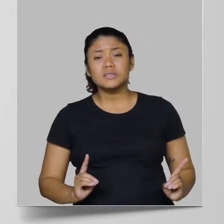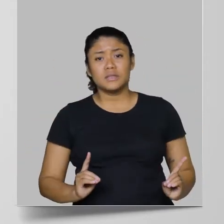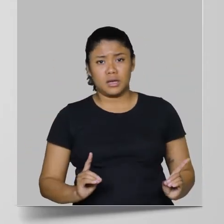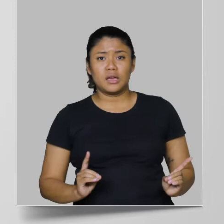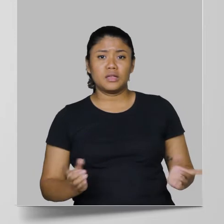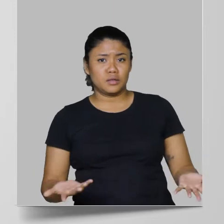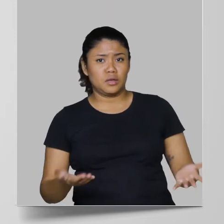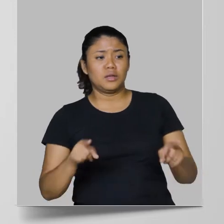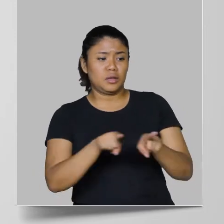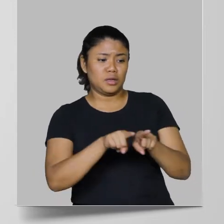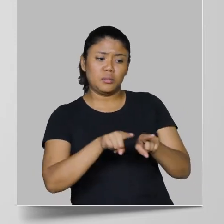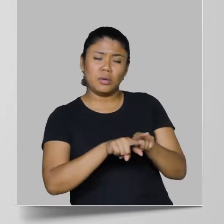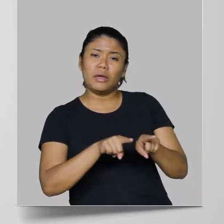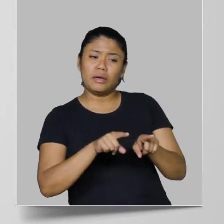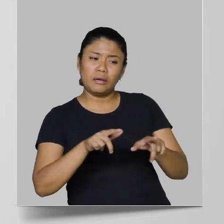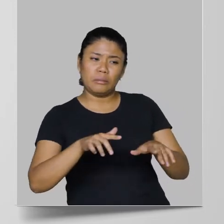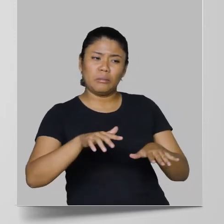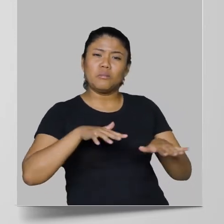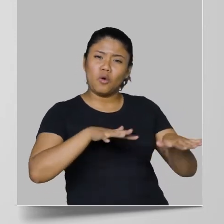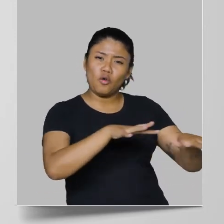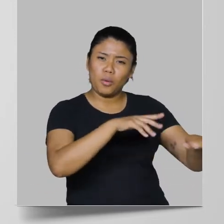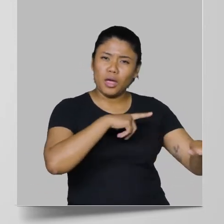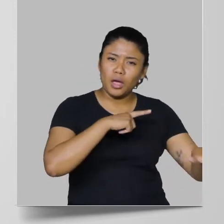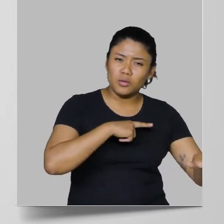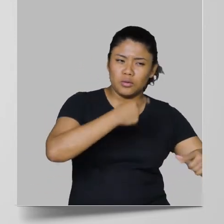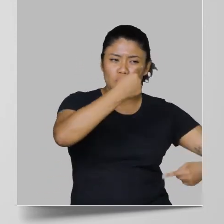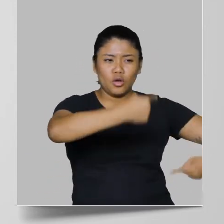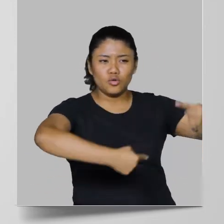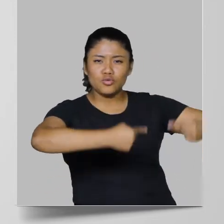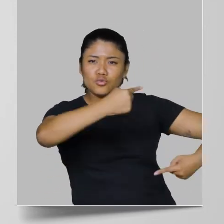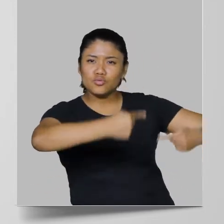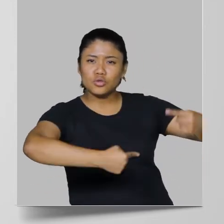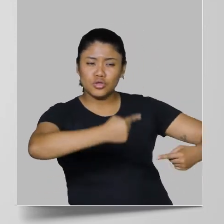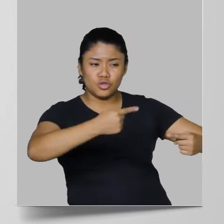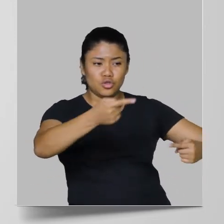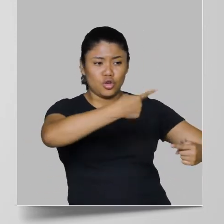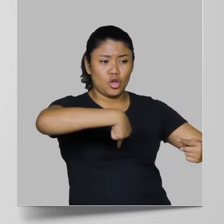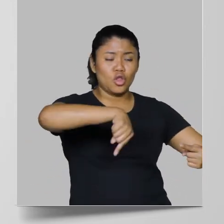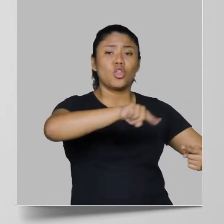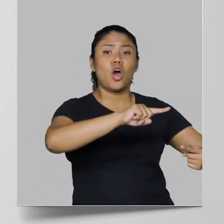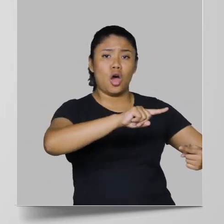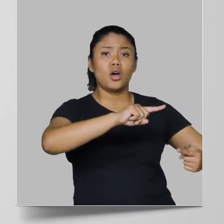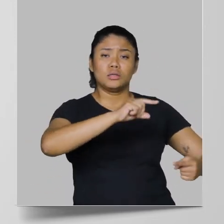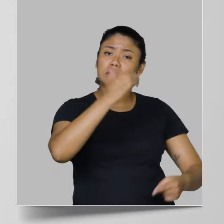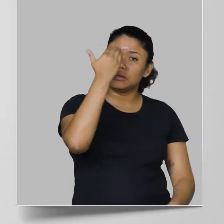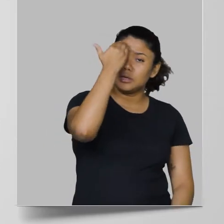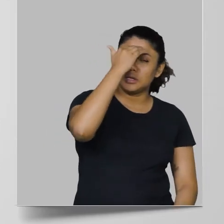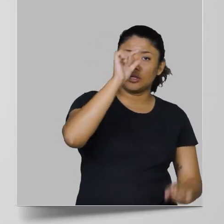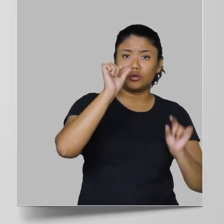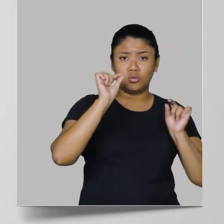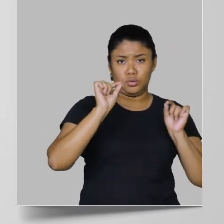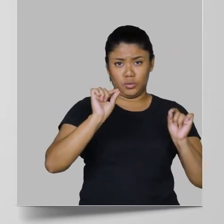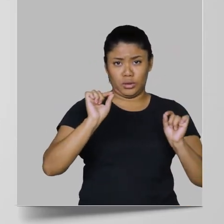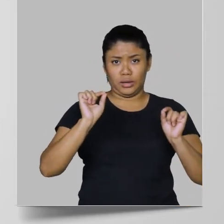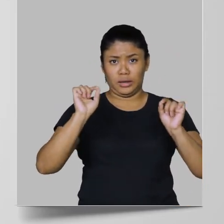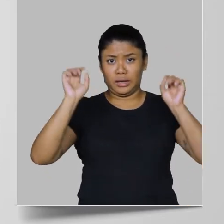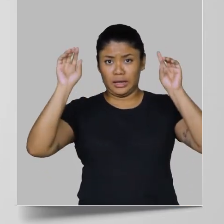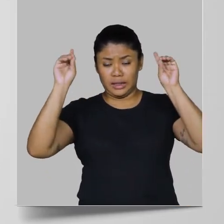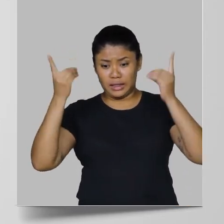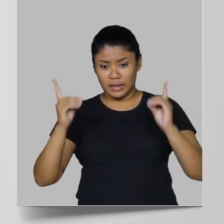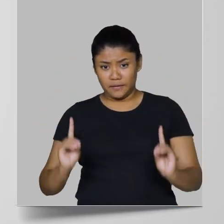deficiência, um próprio movimento por as pessoas com deficiência, a gente considera que